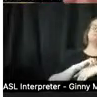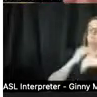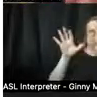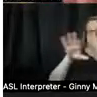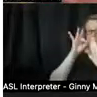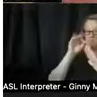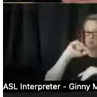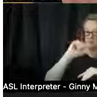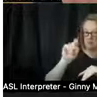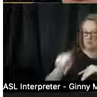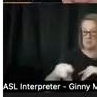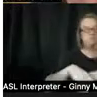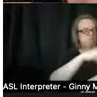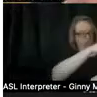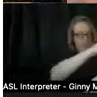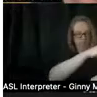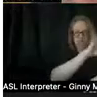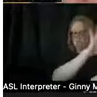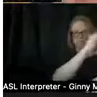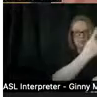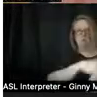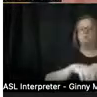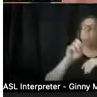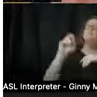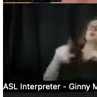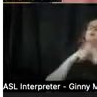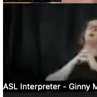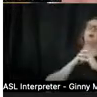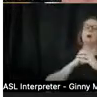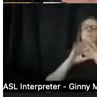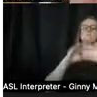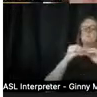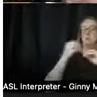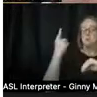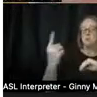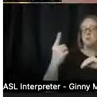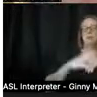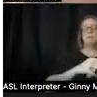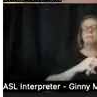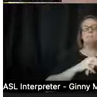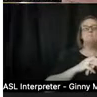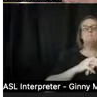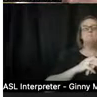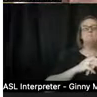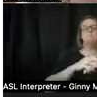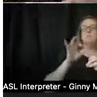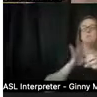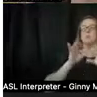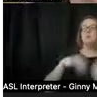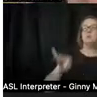entonces podemos escoger cualquier pregunta sí absolutamente muy bien entonces pregunta número 1